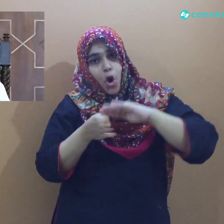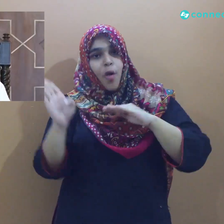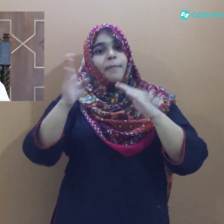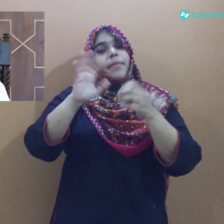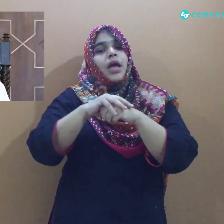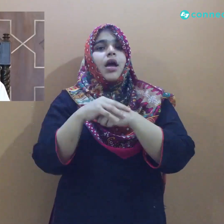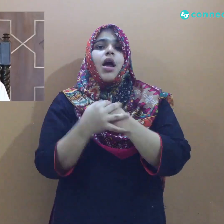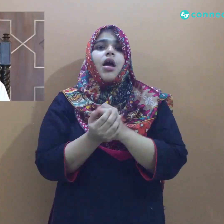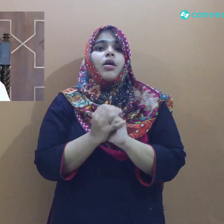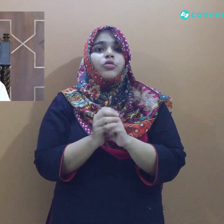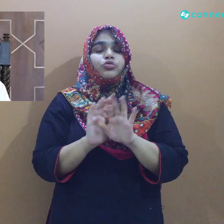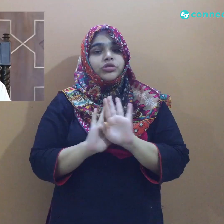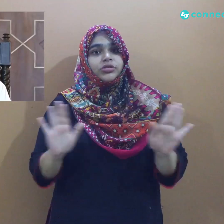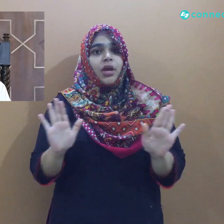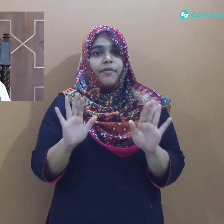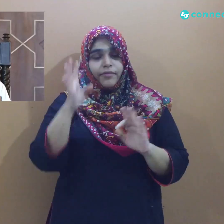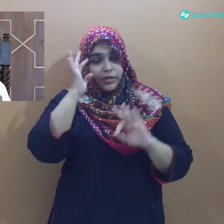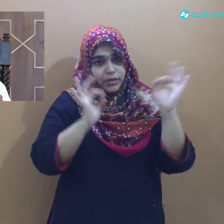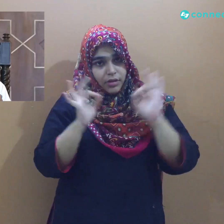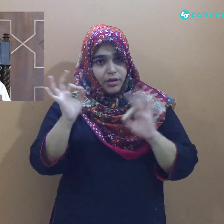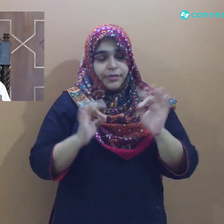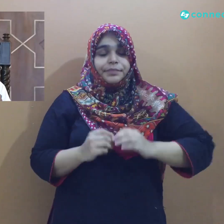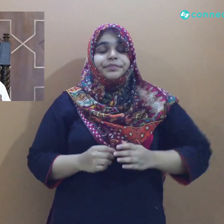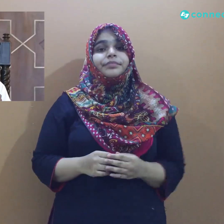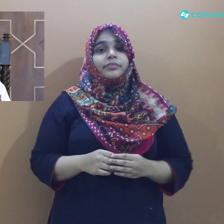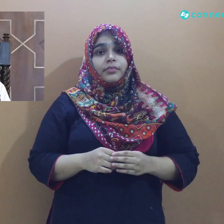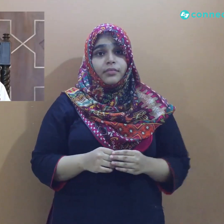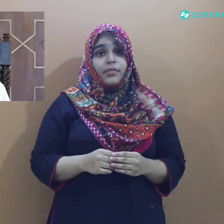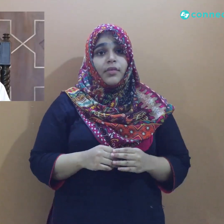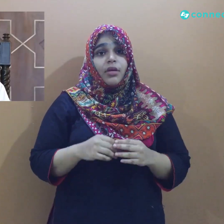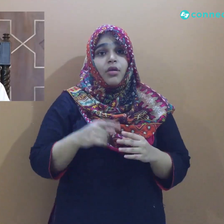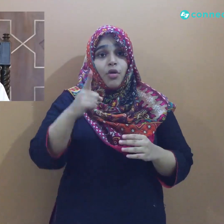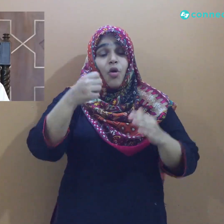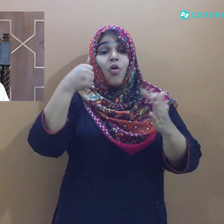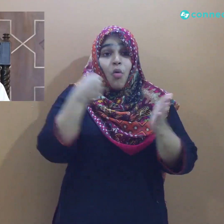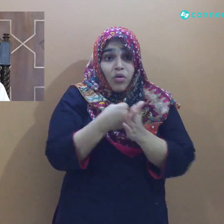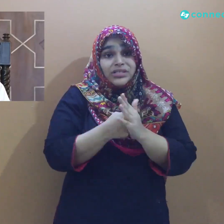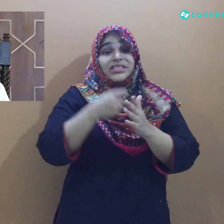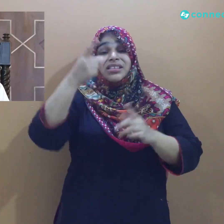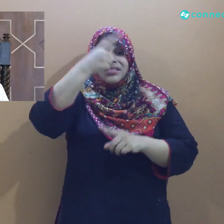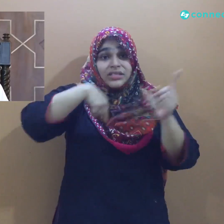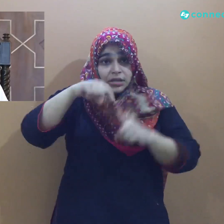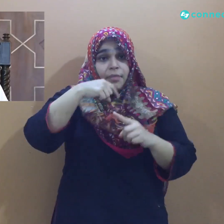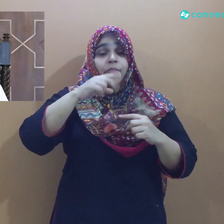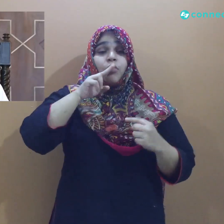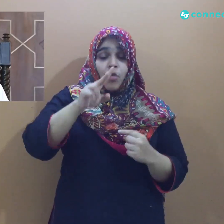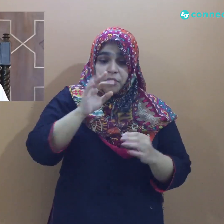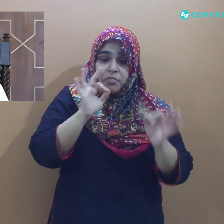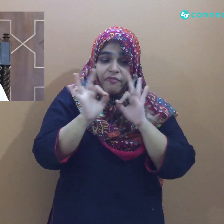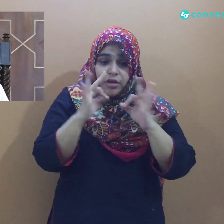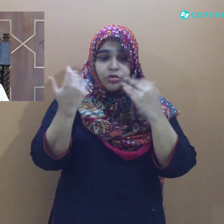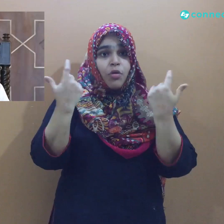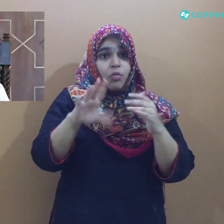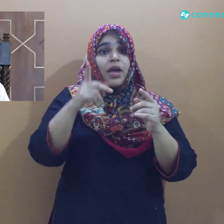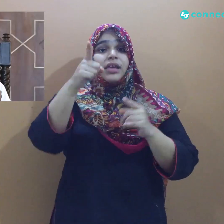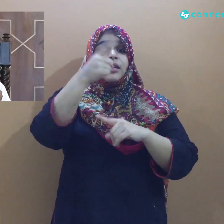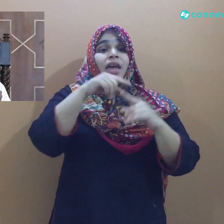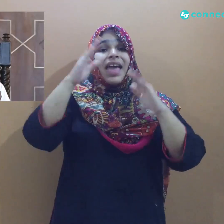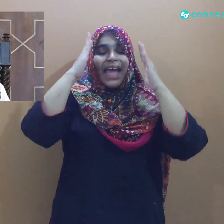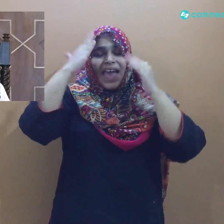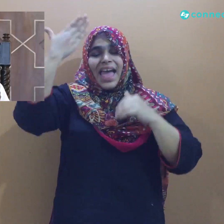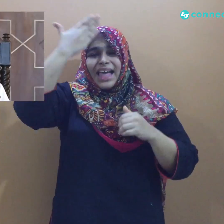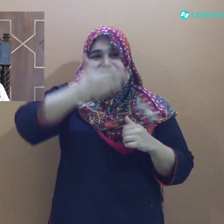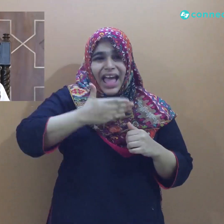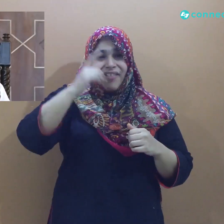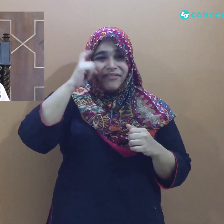ہوں۔ موجودہ صورتحال میں بہتر یہ ہے کہ گھر پر اعتکاف کریں اور اس بات کا بھی امکان ہے، میرے لیے بھی، میں اپنے لیے